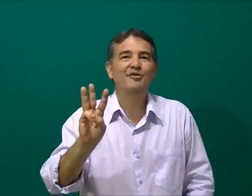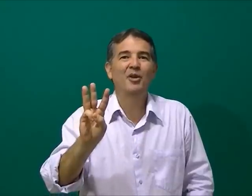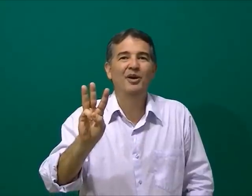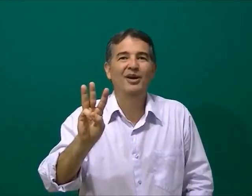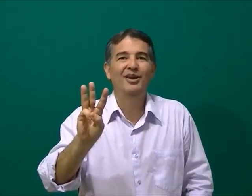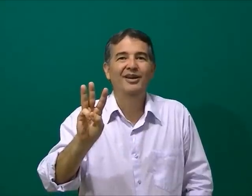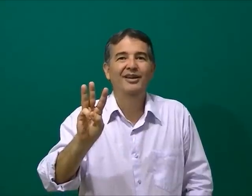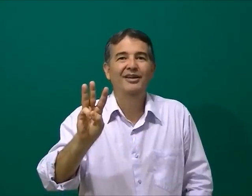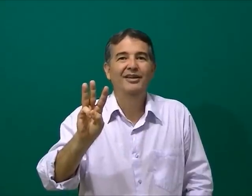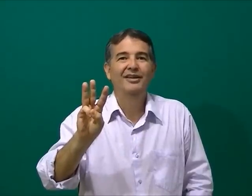forma.